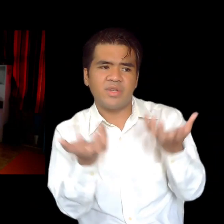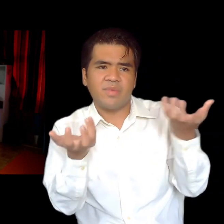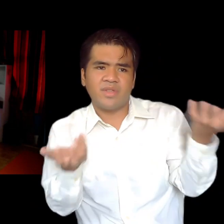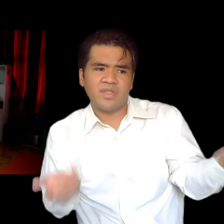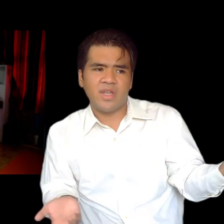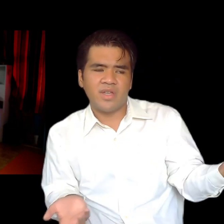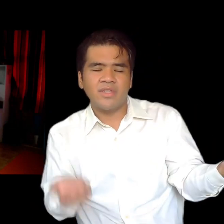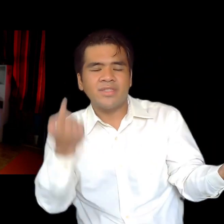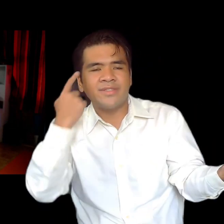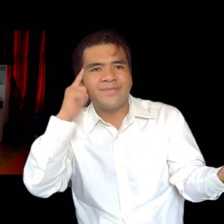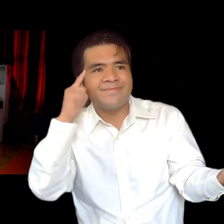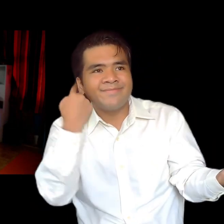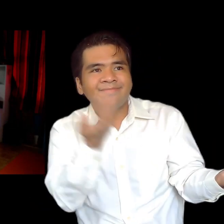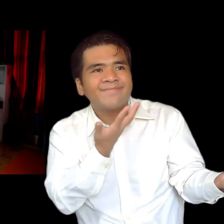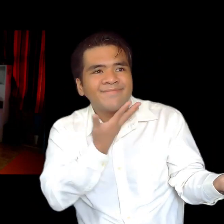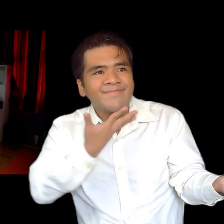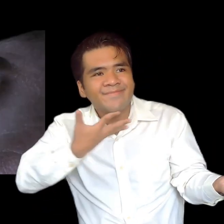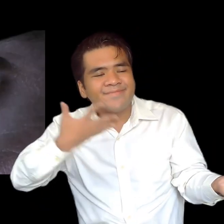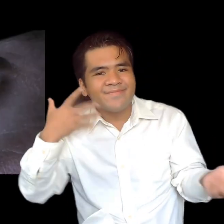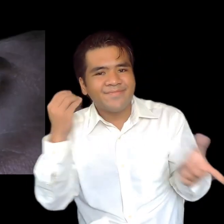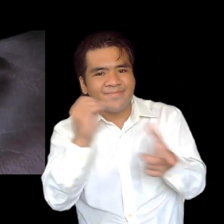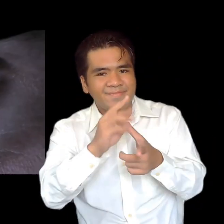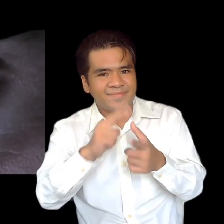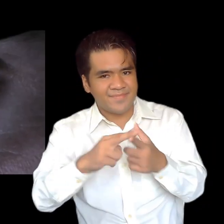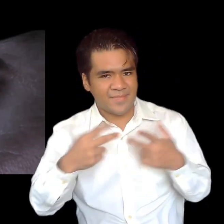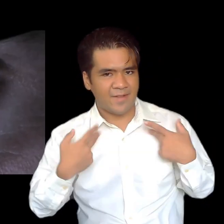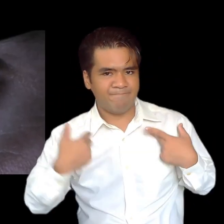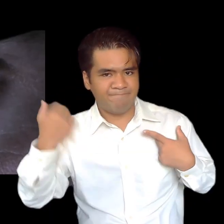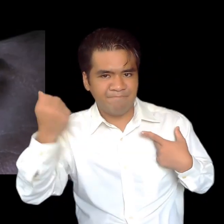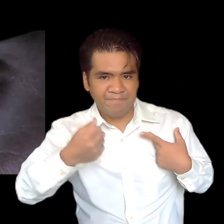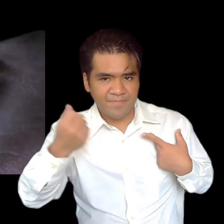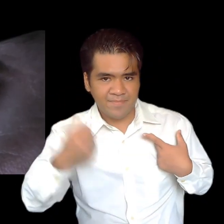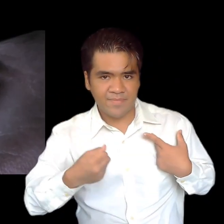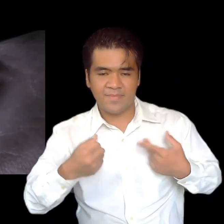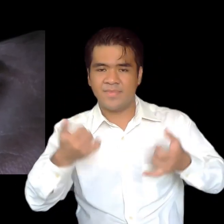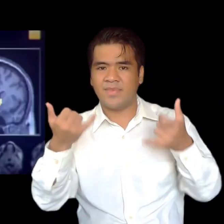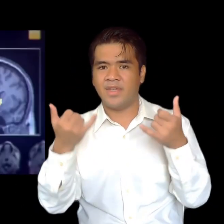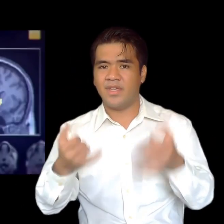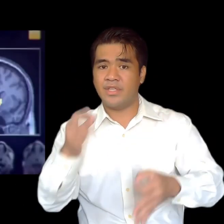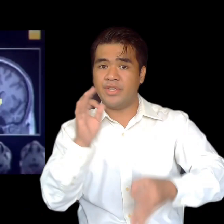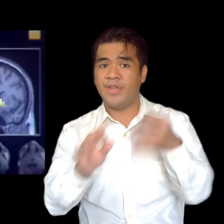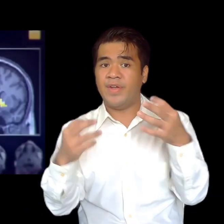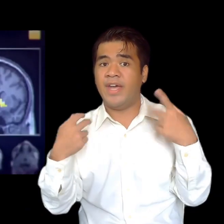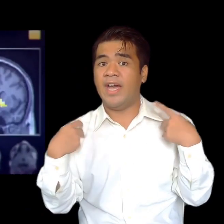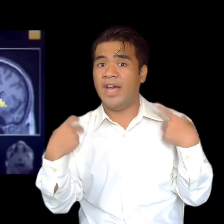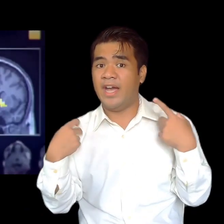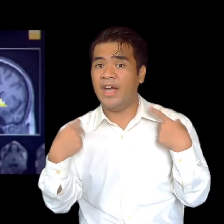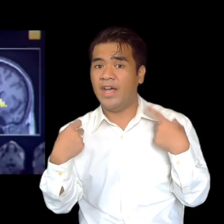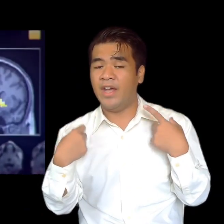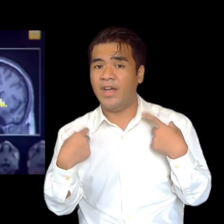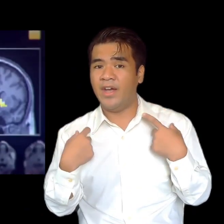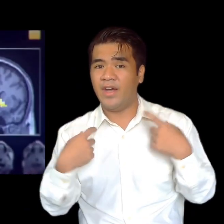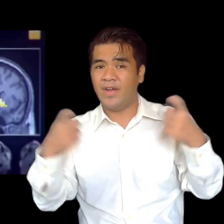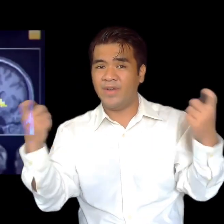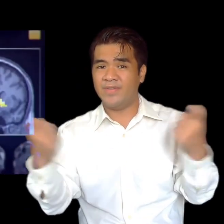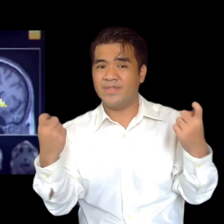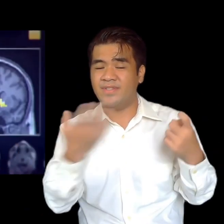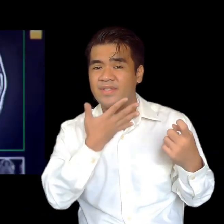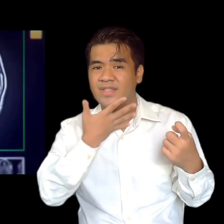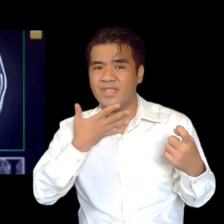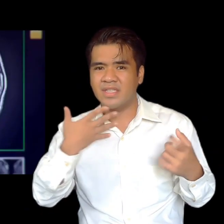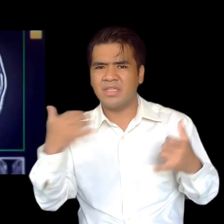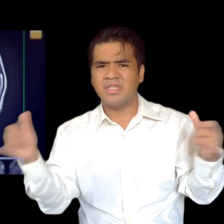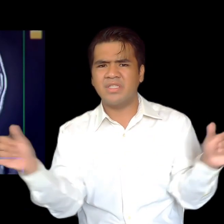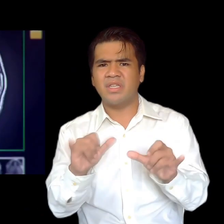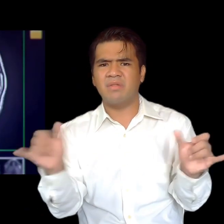masamang pagnanasa at ang pagmamasturbate. Dahil bukod sa nagkakasala ka ng adultery, ay pinapataas din ng pornography ang levels